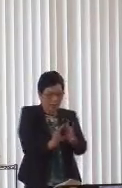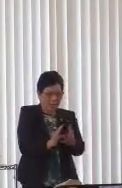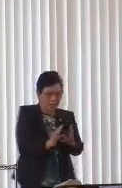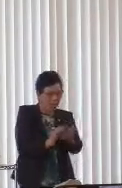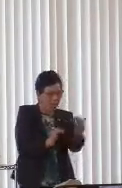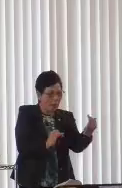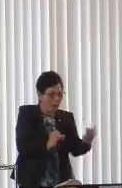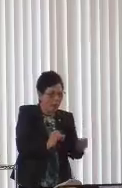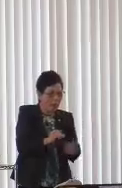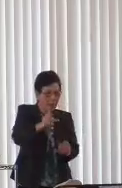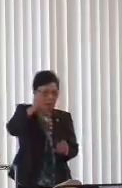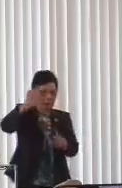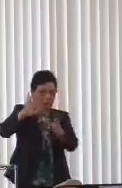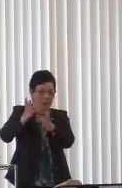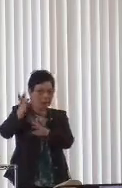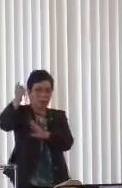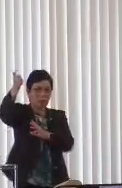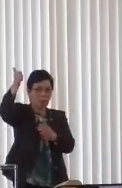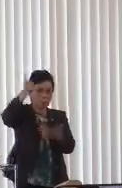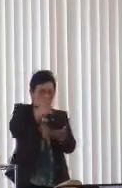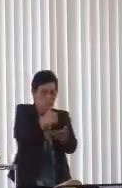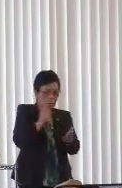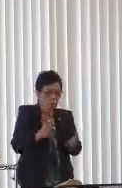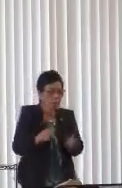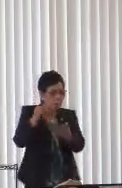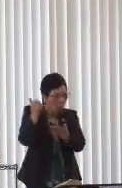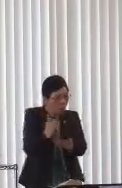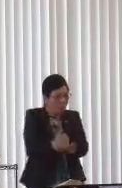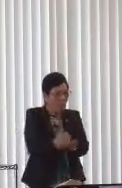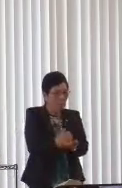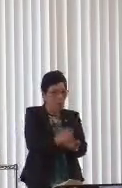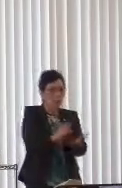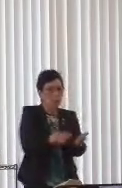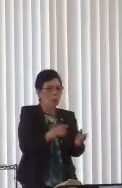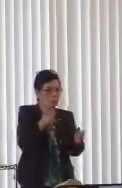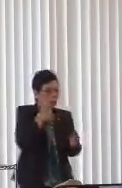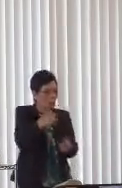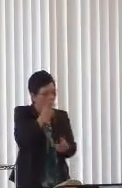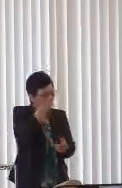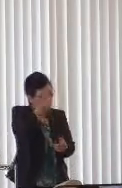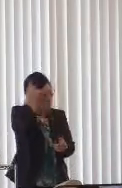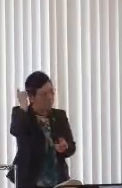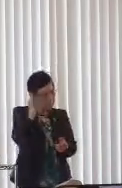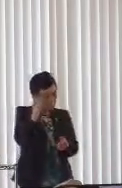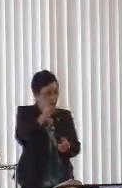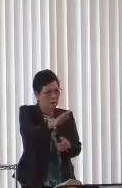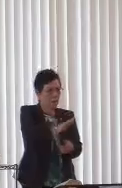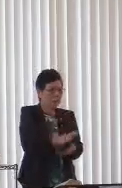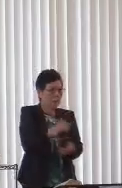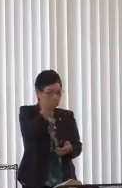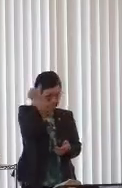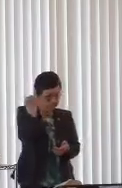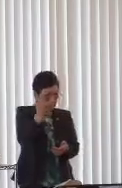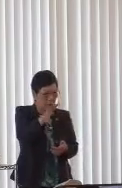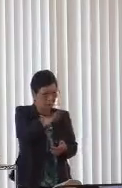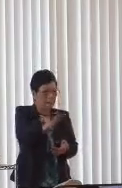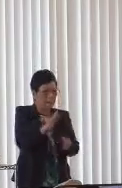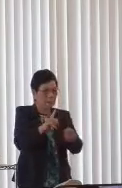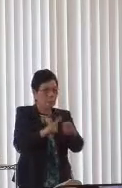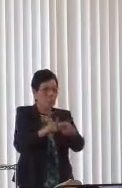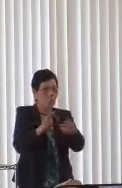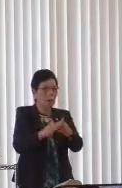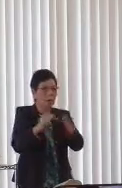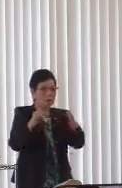キリストを暗示しているということは分かると思うんですけれども、まあ、花嫁はじゃあ誰かというと教会なんですね。教